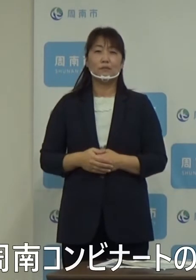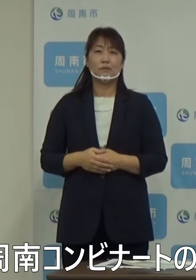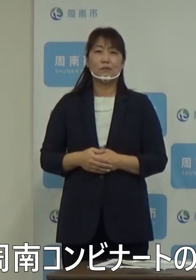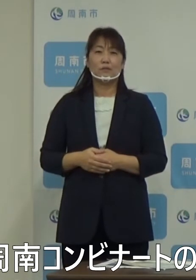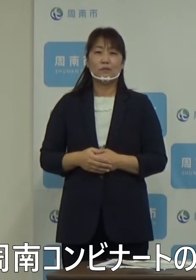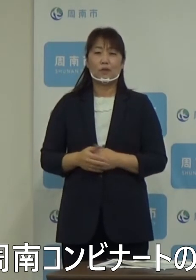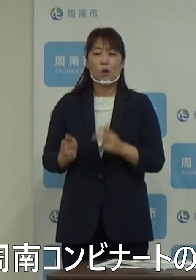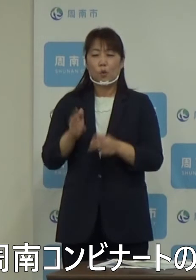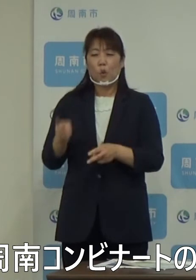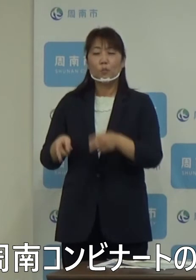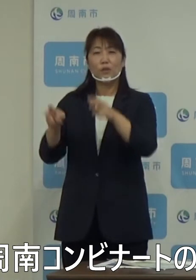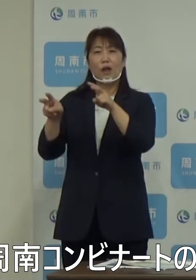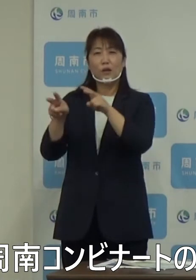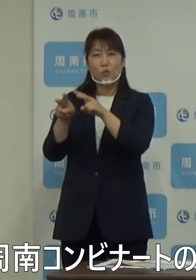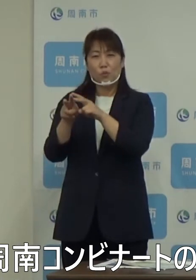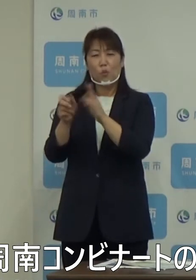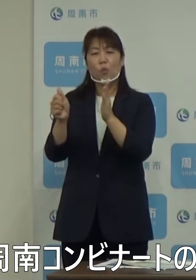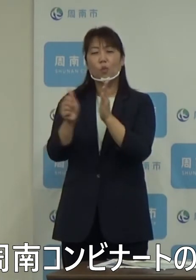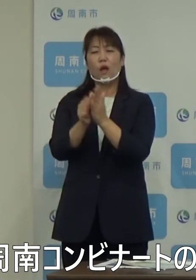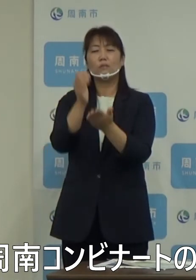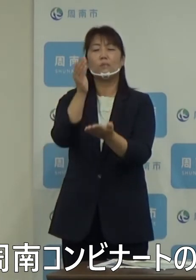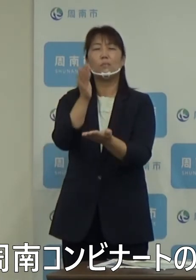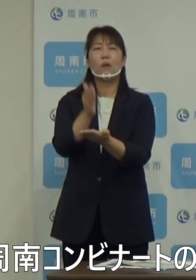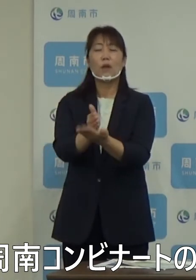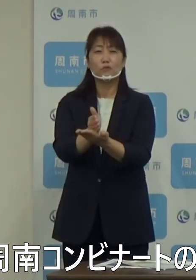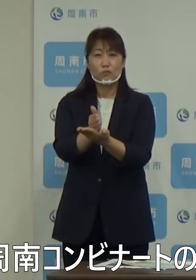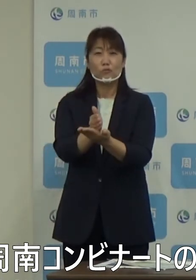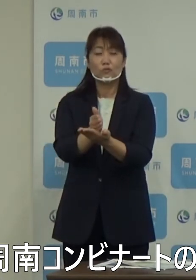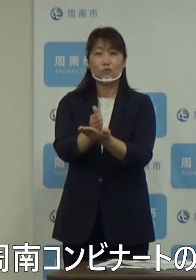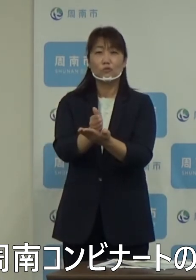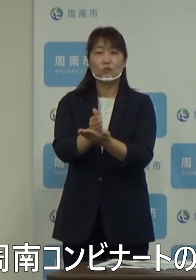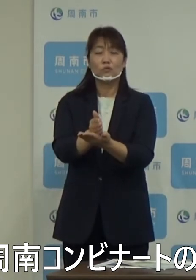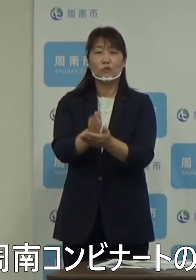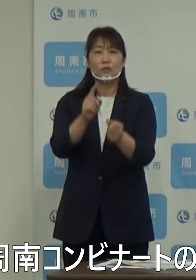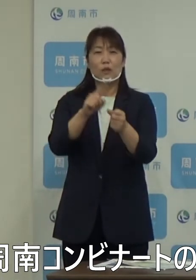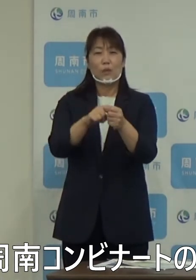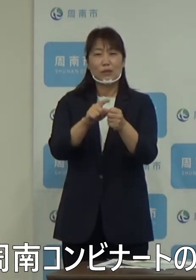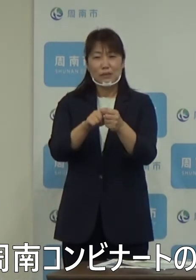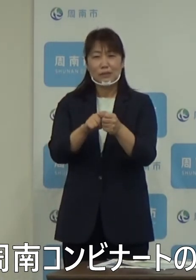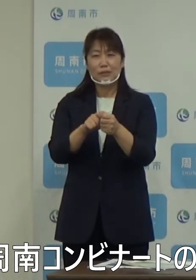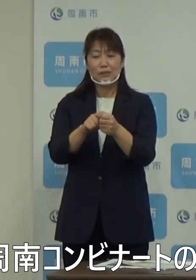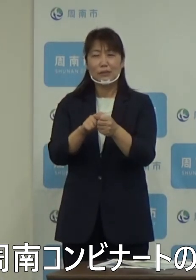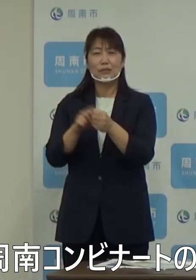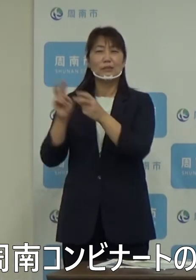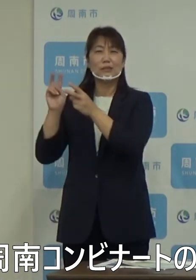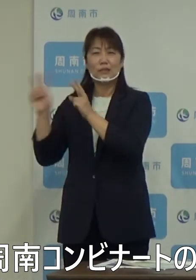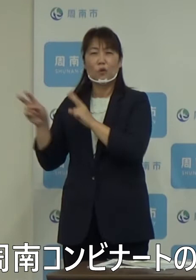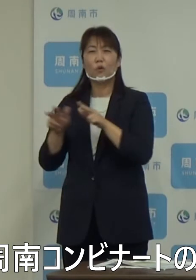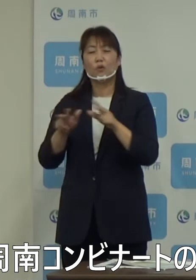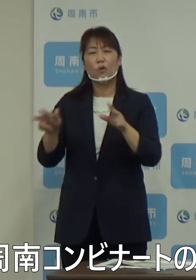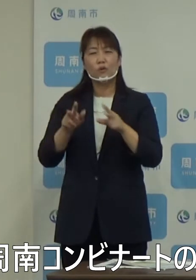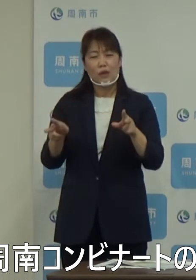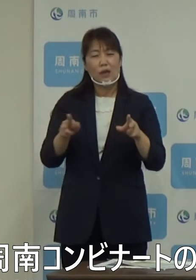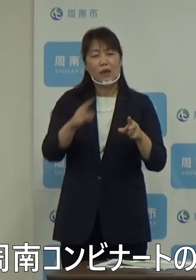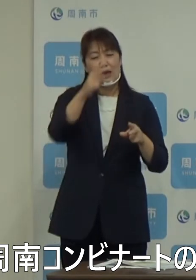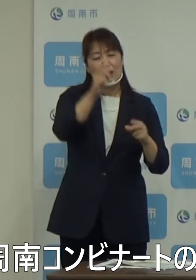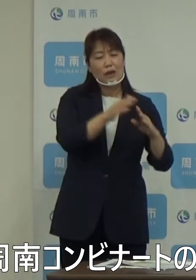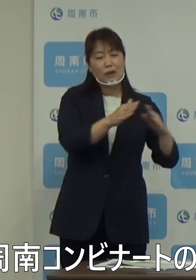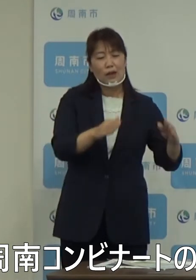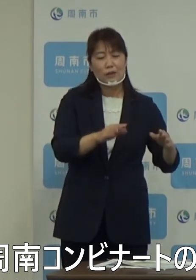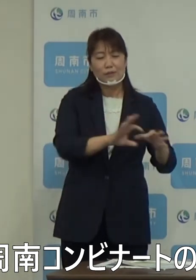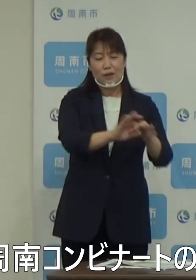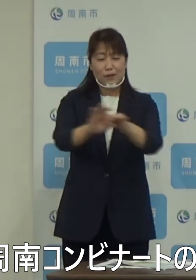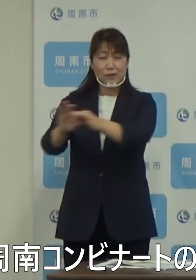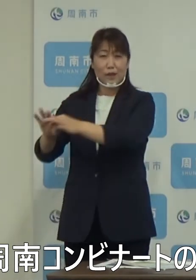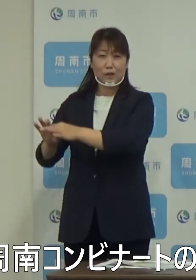南コンビナートの脱炭素に向けて、企業、行政、学術団体が連携するこの